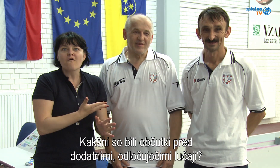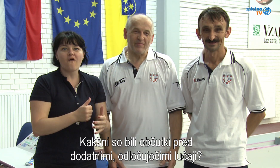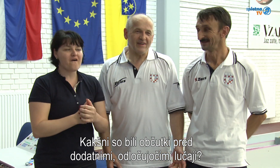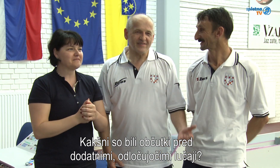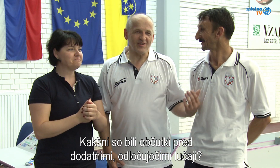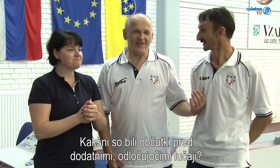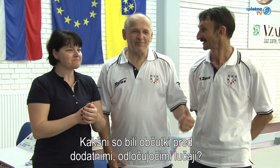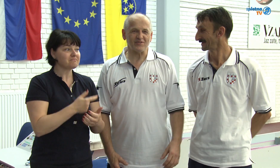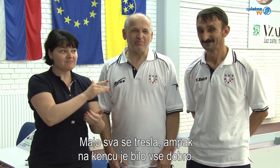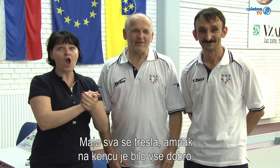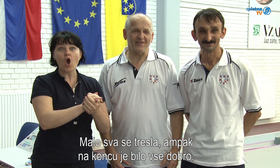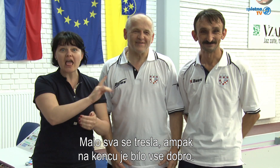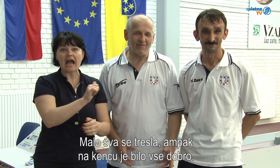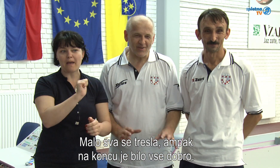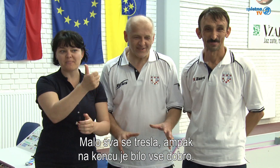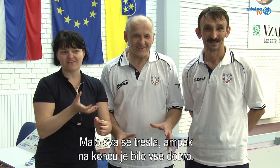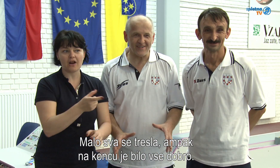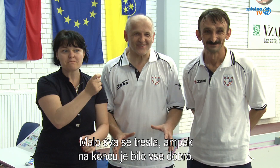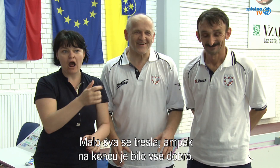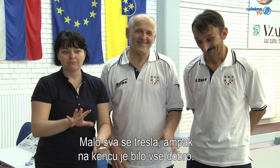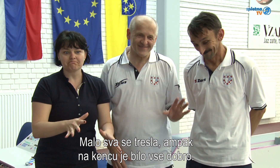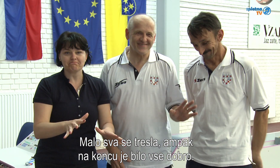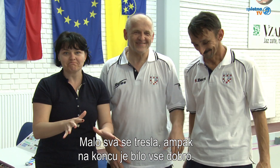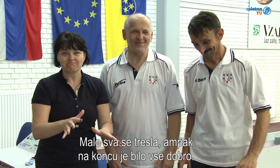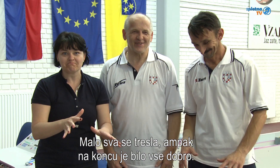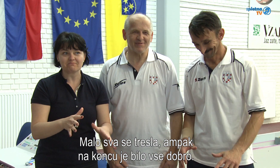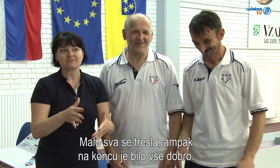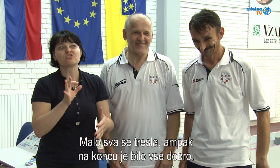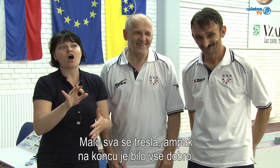Pa, kolega je bacio prvi, malo se tresao, ali dobro je.